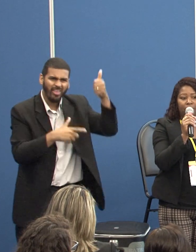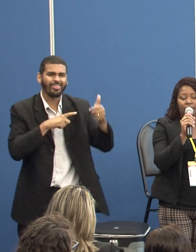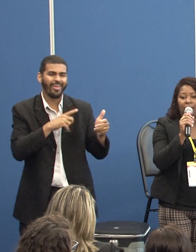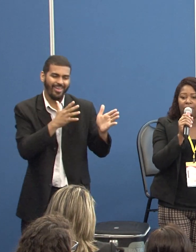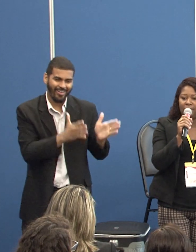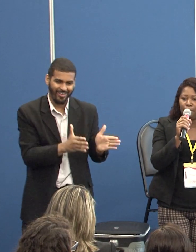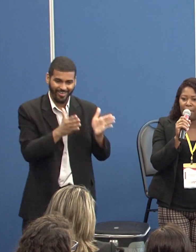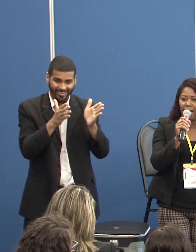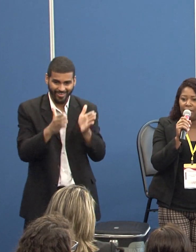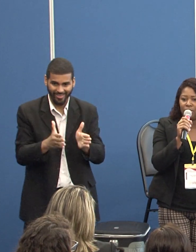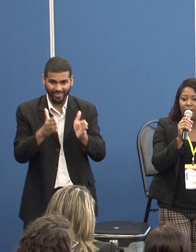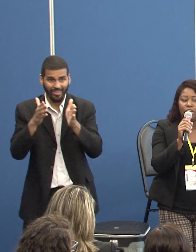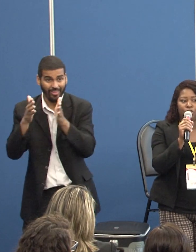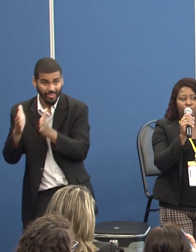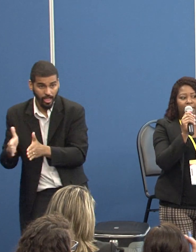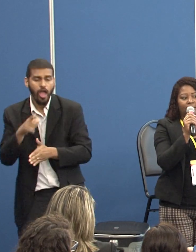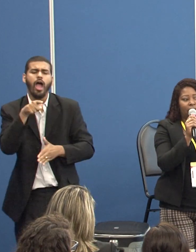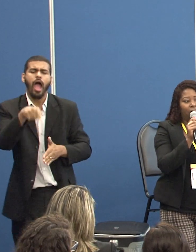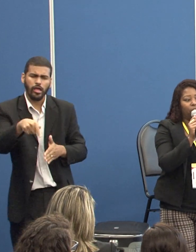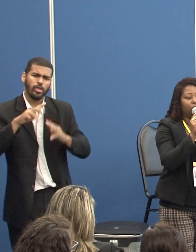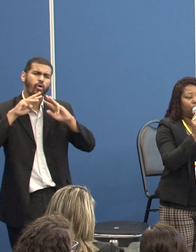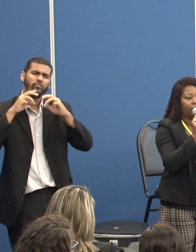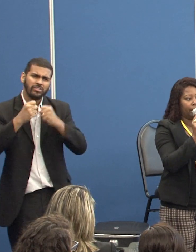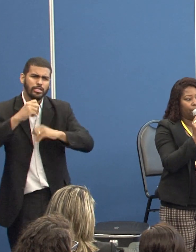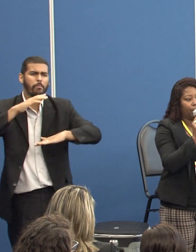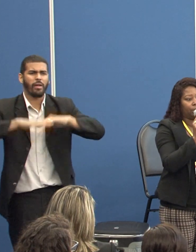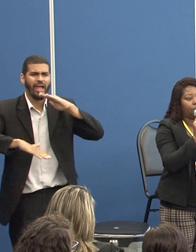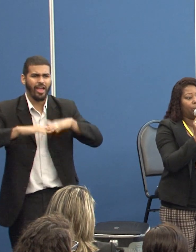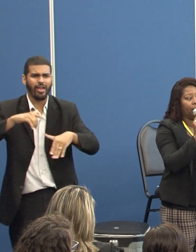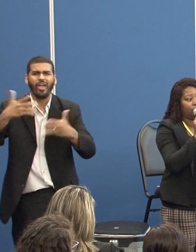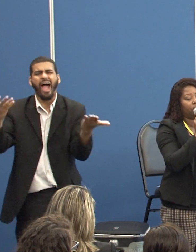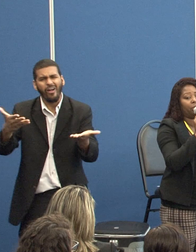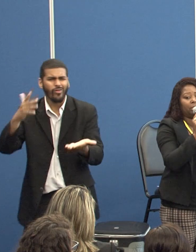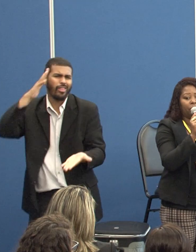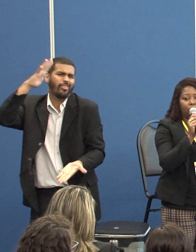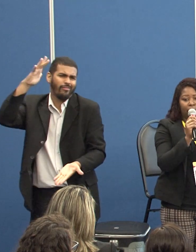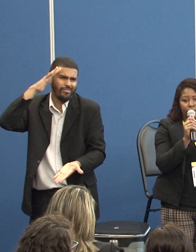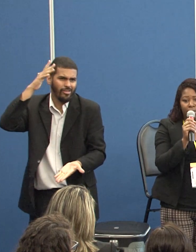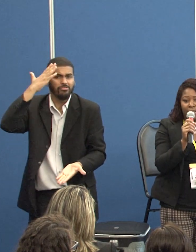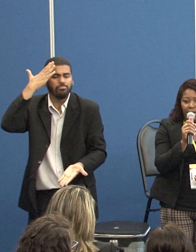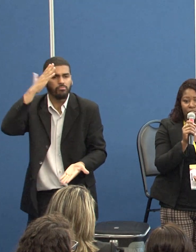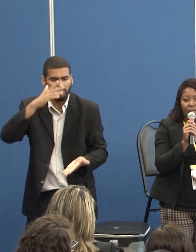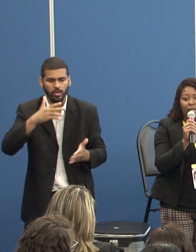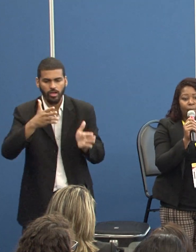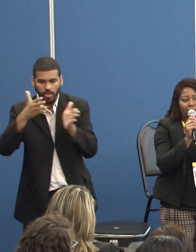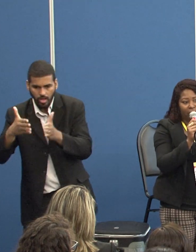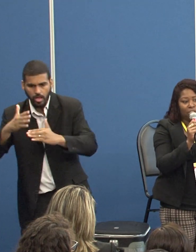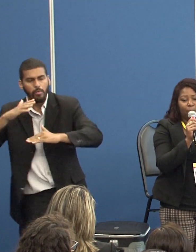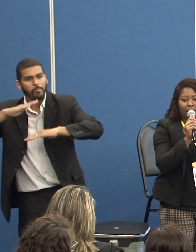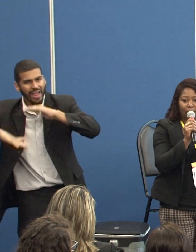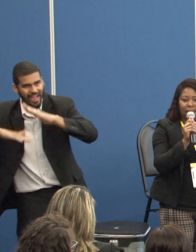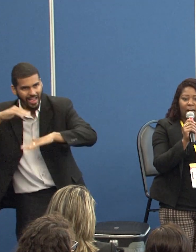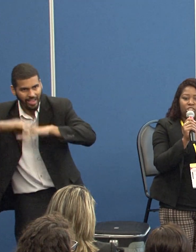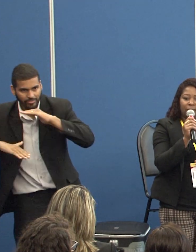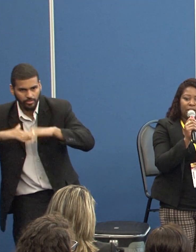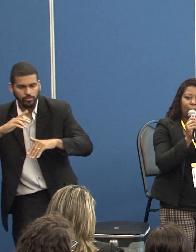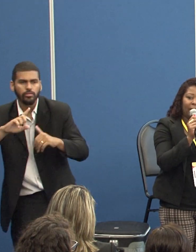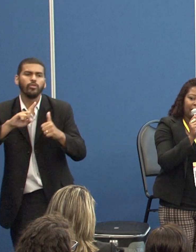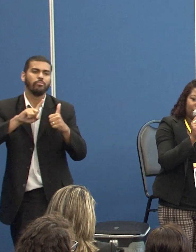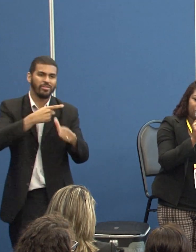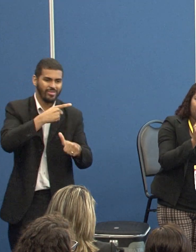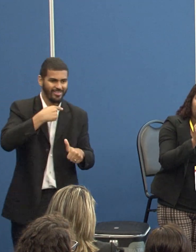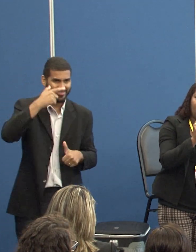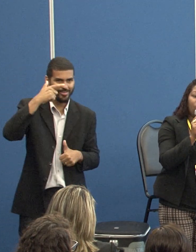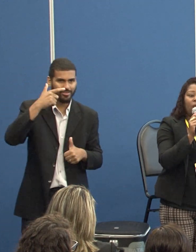A oficina ela vai ser prática, a gente não vai aqui só falando de teoria, a gente está falando também de aplicabilidade. Para falar de aplicabilidade, tem que ser